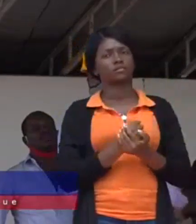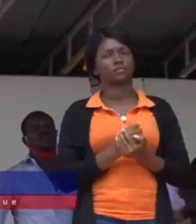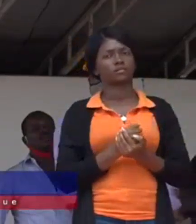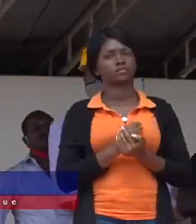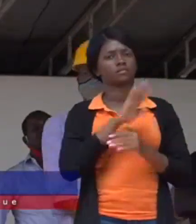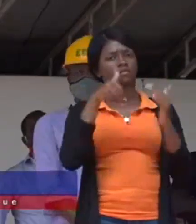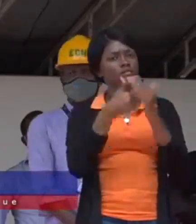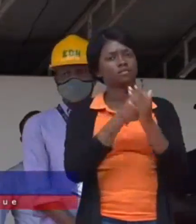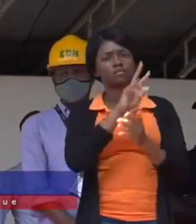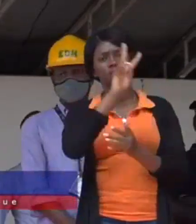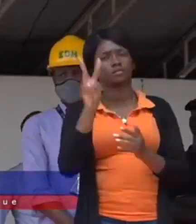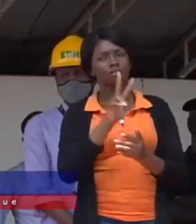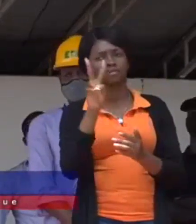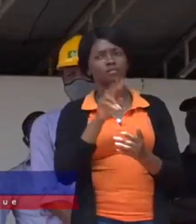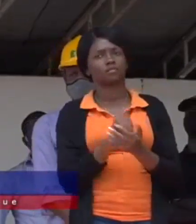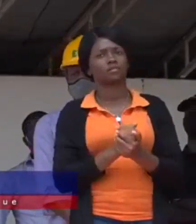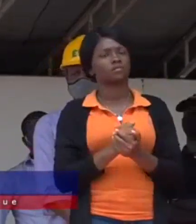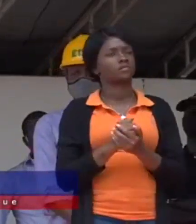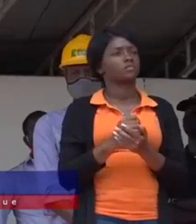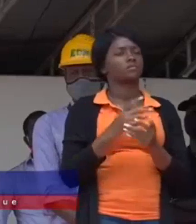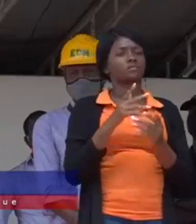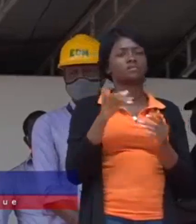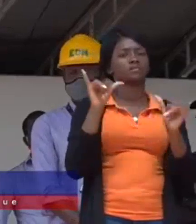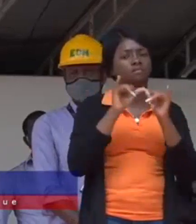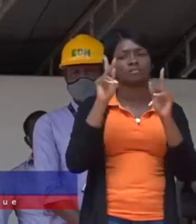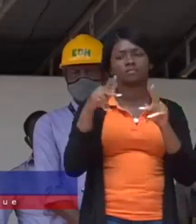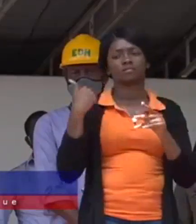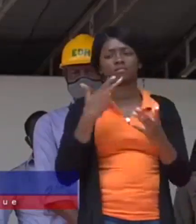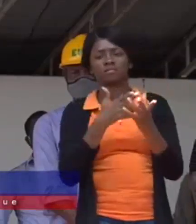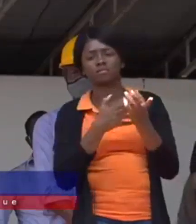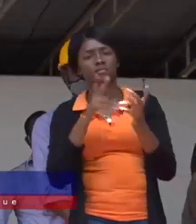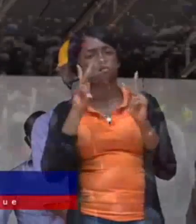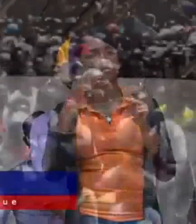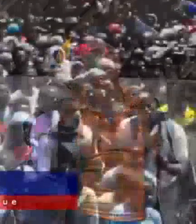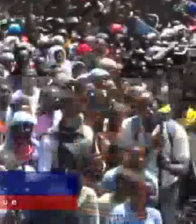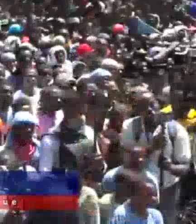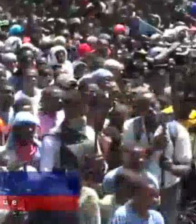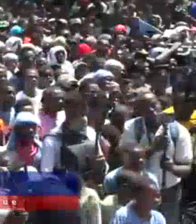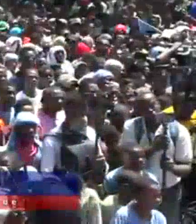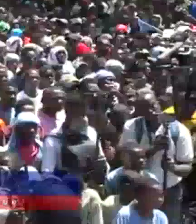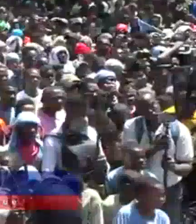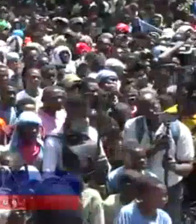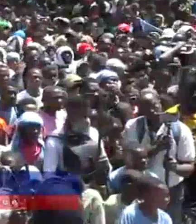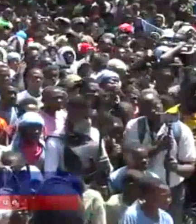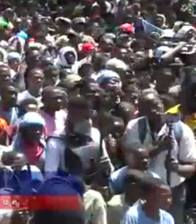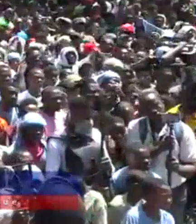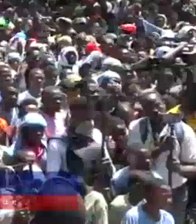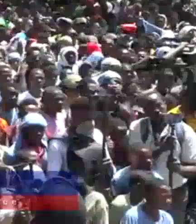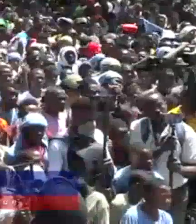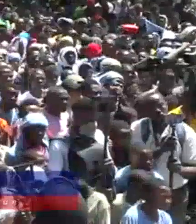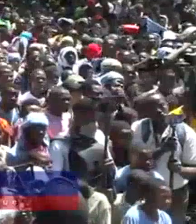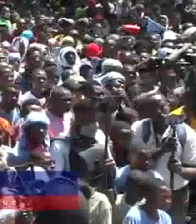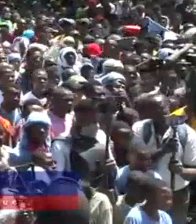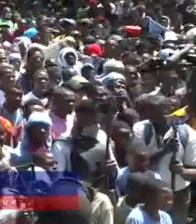nous avons goumé tout vacabon. Ni autant intellectuel, ni nèg qui nous amène dans le monde, nous disons que nous comprenons l'argent. Songez, je me dis